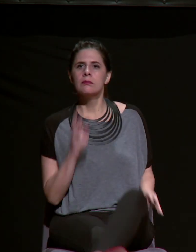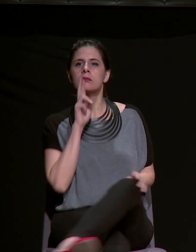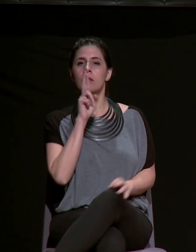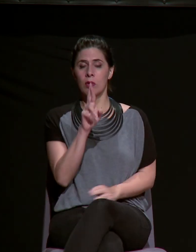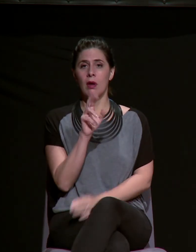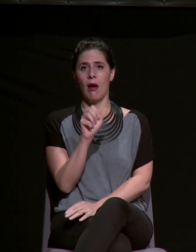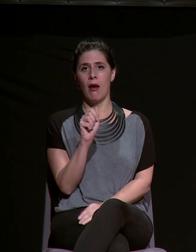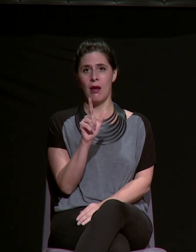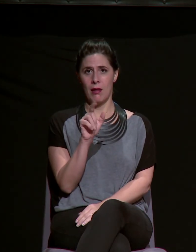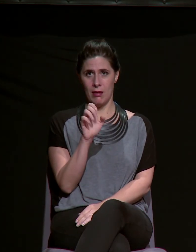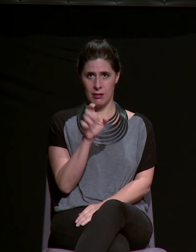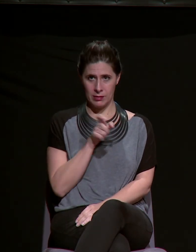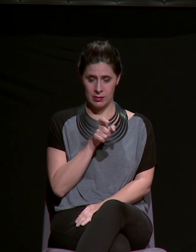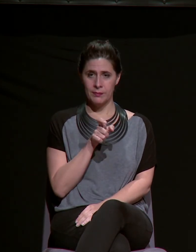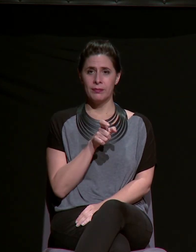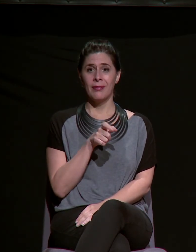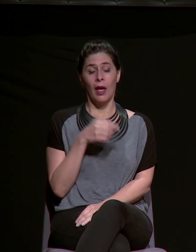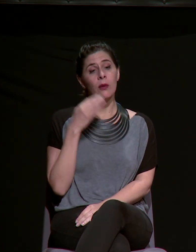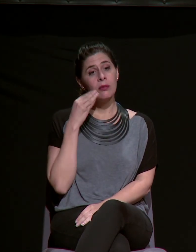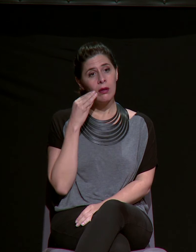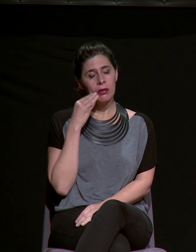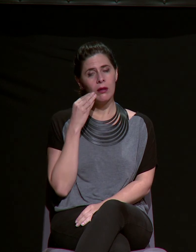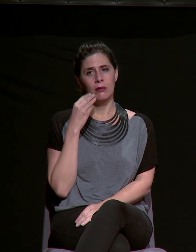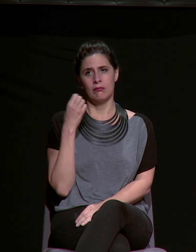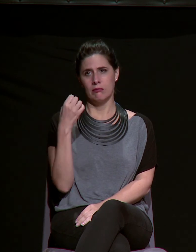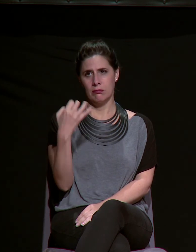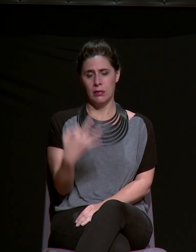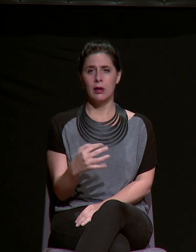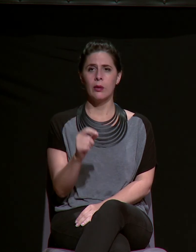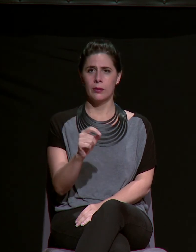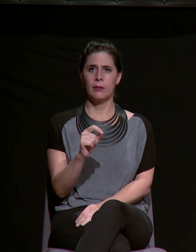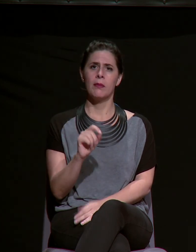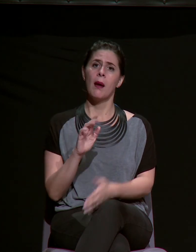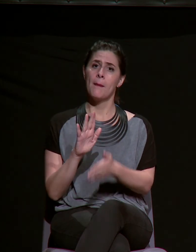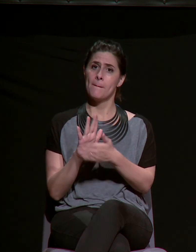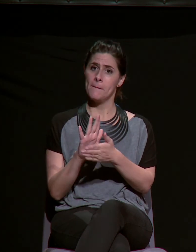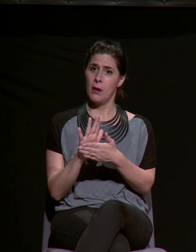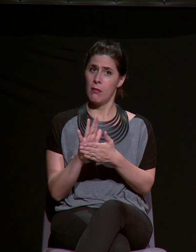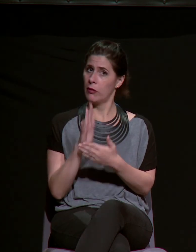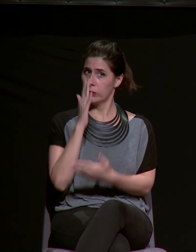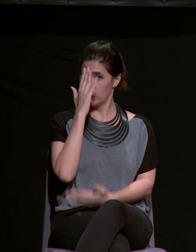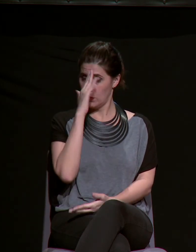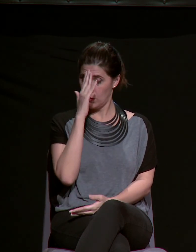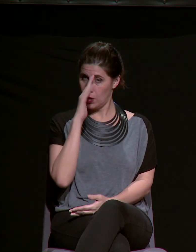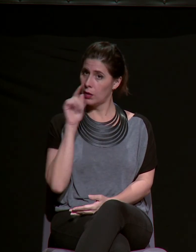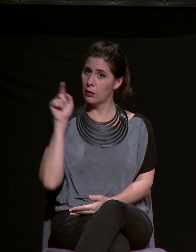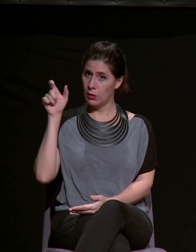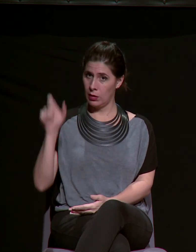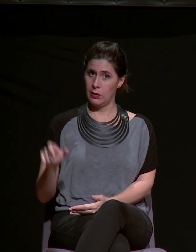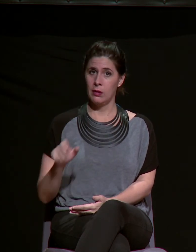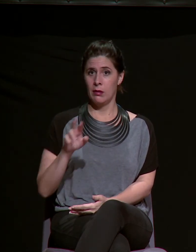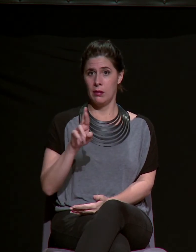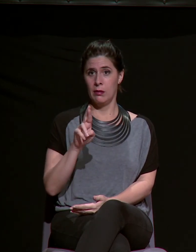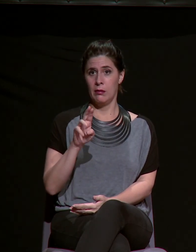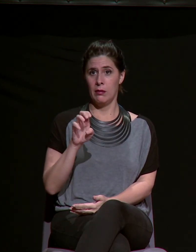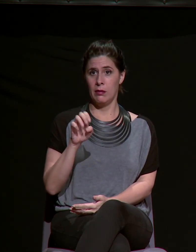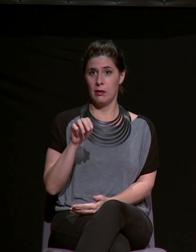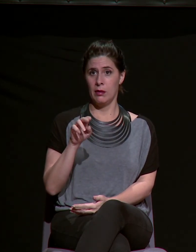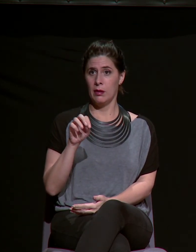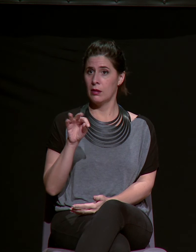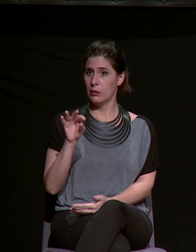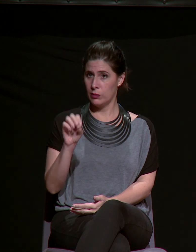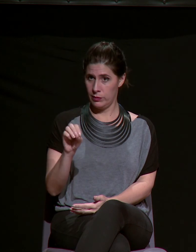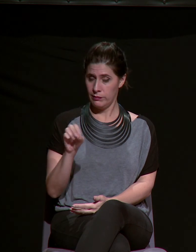ideia, essa reflexão, essa proposta de entendimento, ela é feita pelo Renato, a quem eu devo